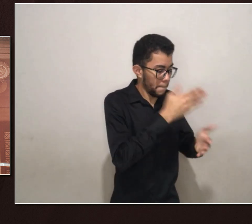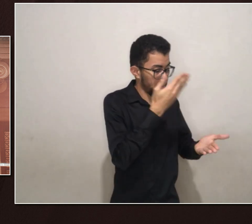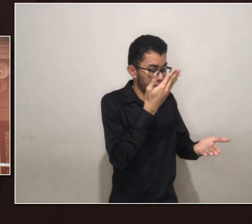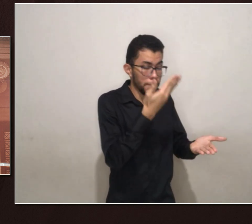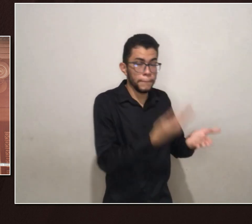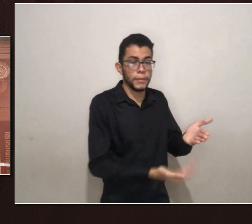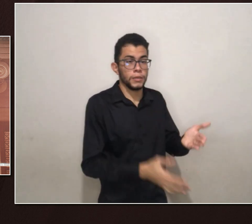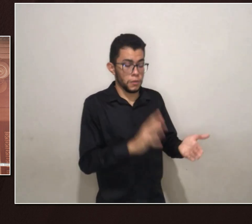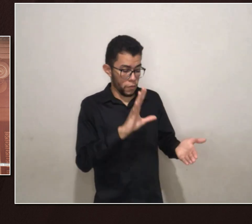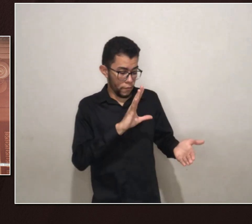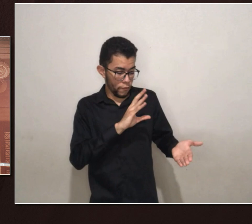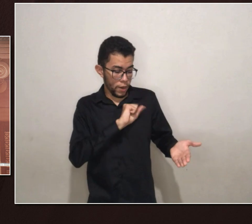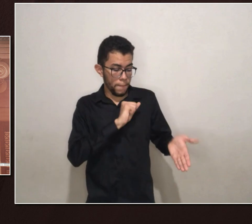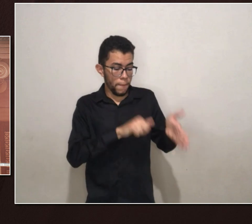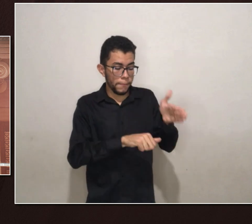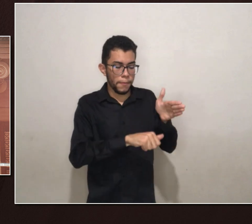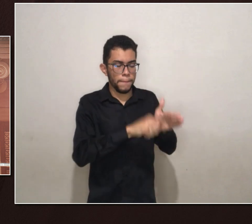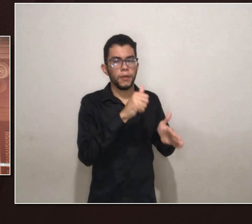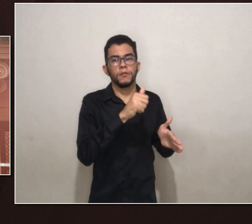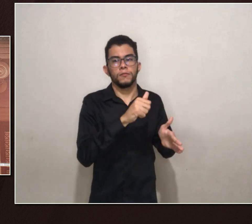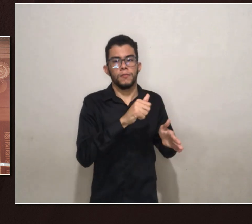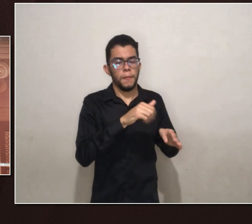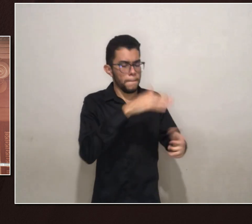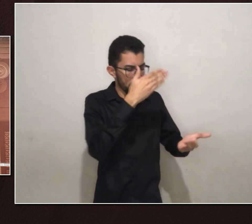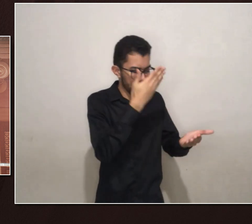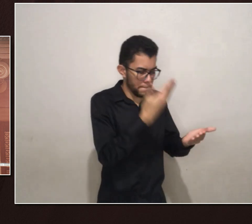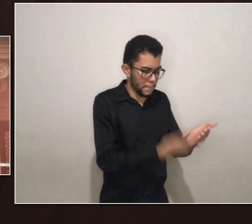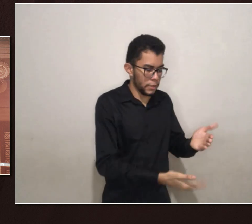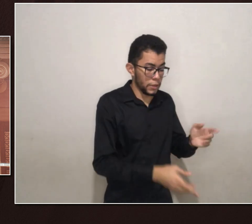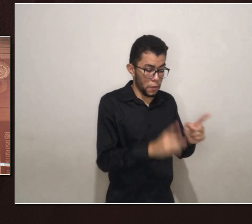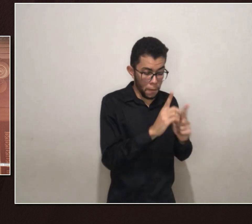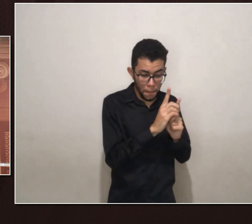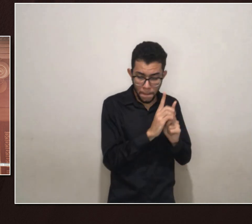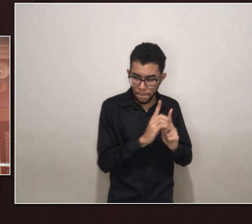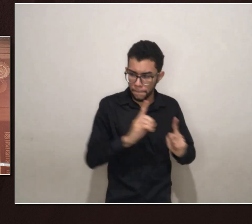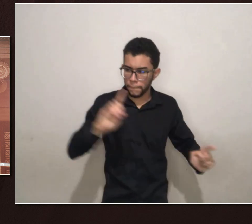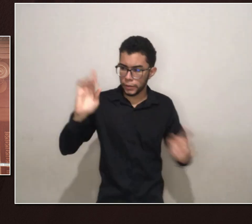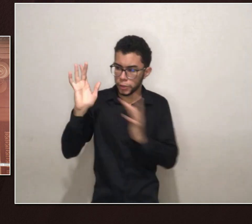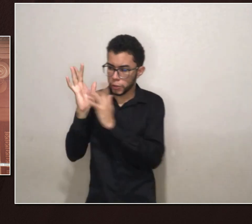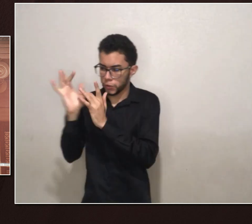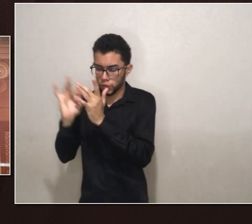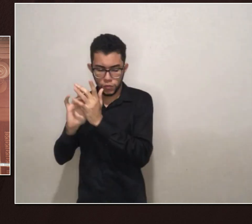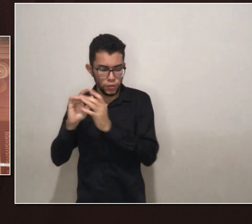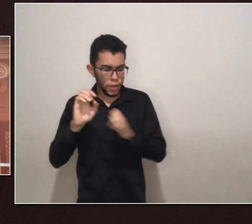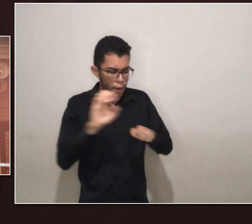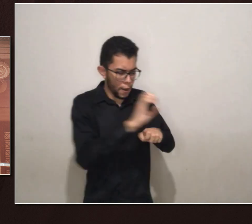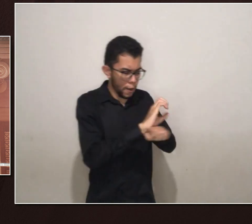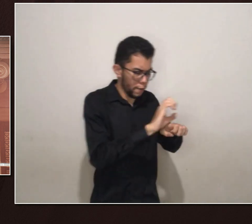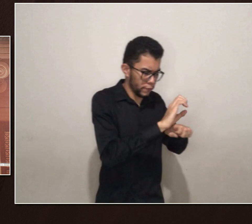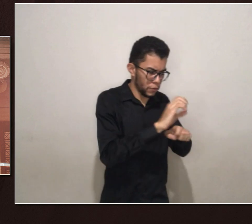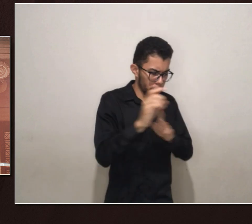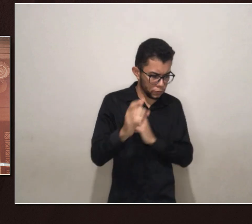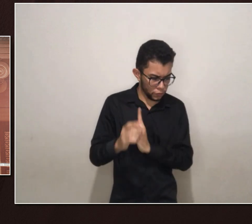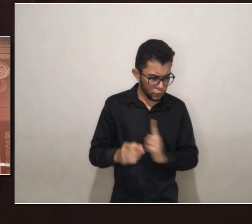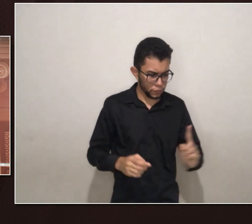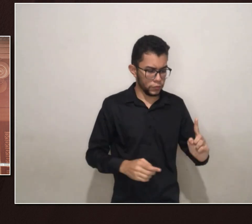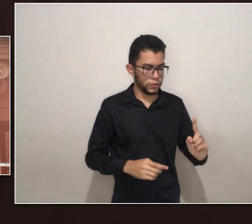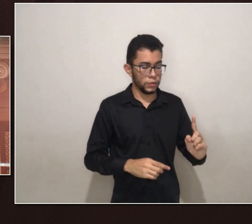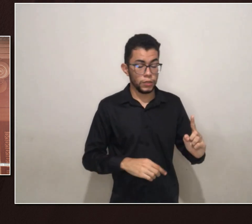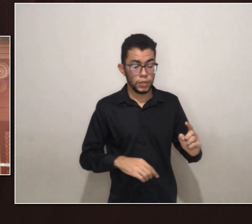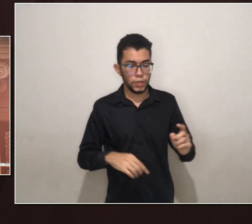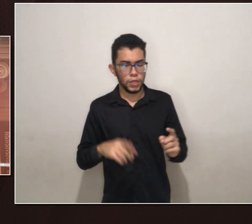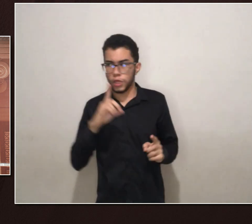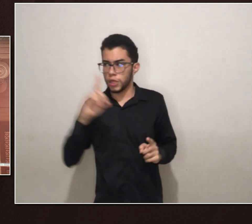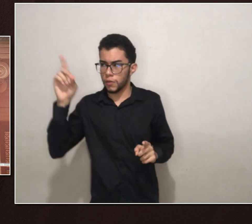do candelabro, a menos que haja arrependimento. Período histórico é da era apostólica,